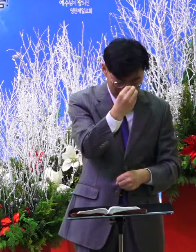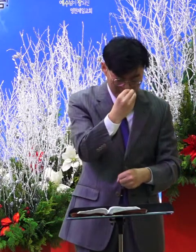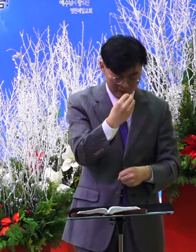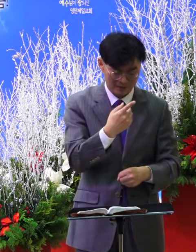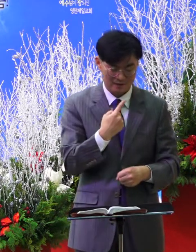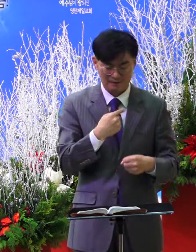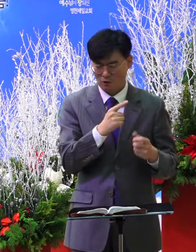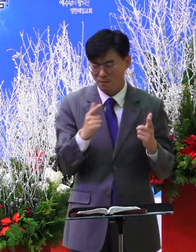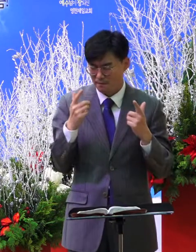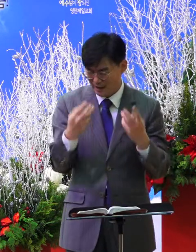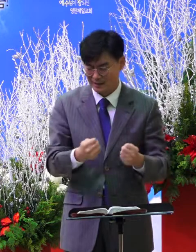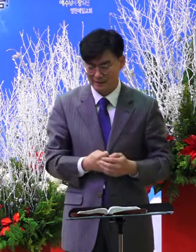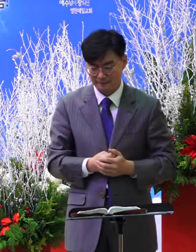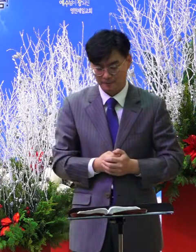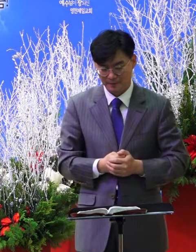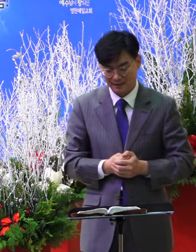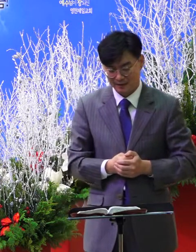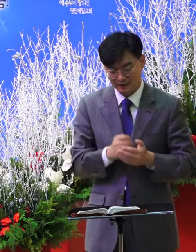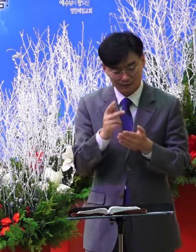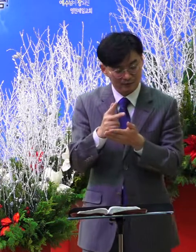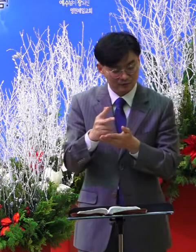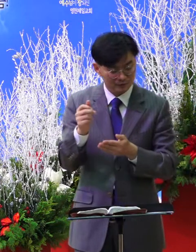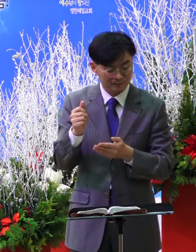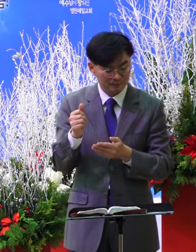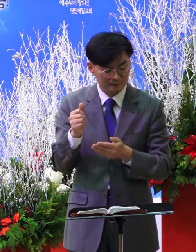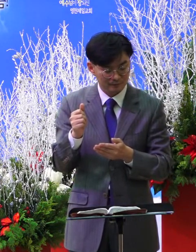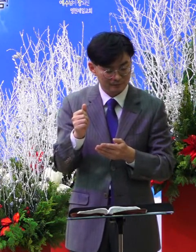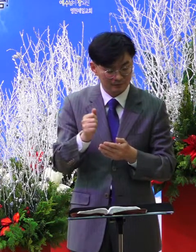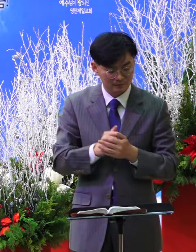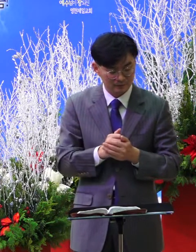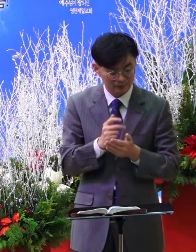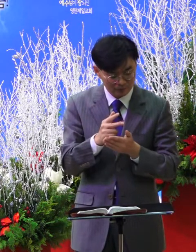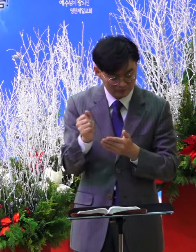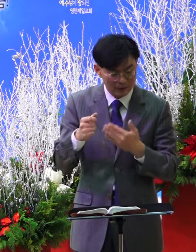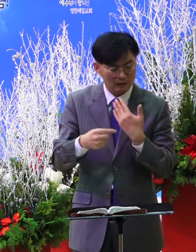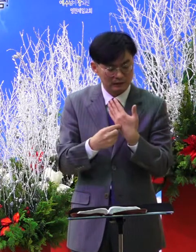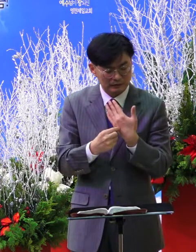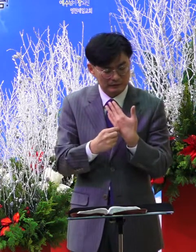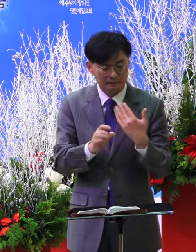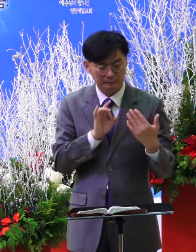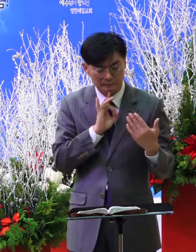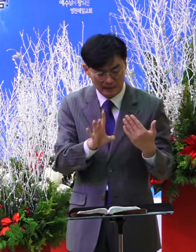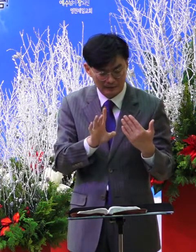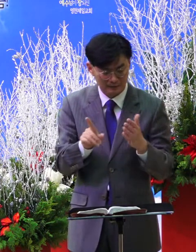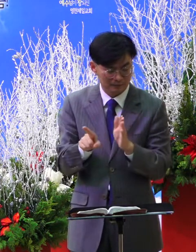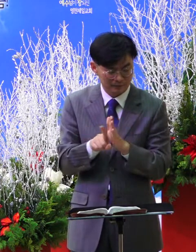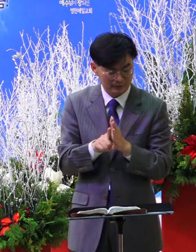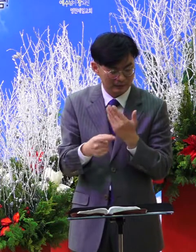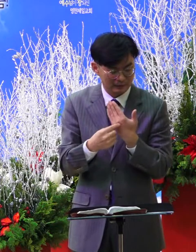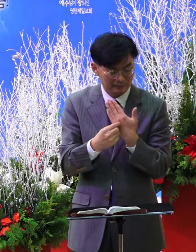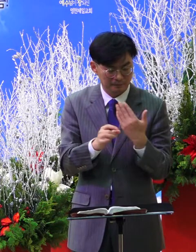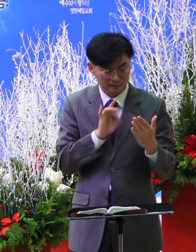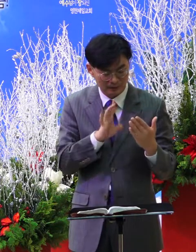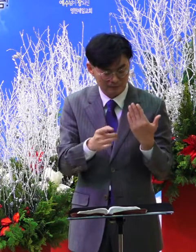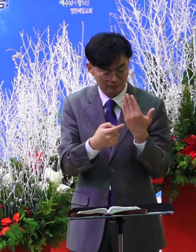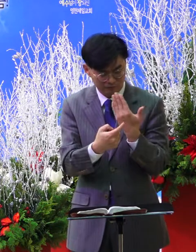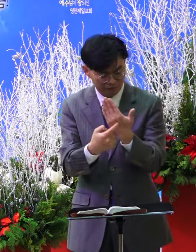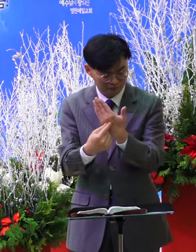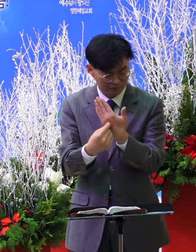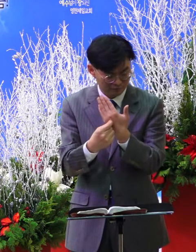모릅니다. 주님, 그런 모양만 남아있는 신앙생활을 이제는 버리고 정말로